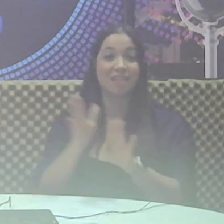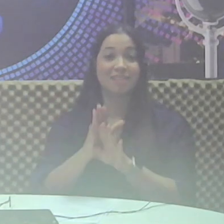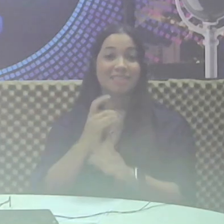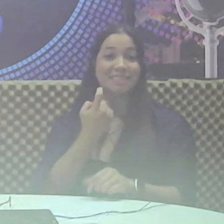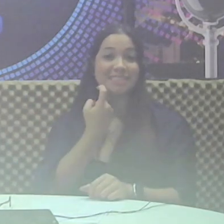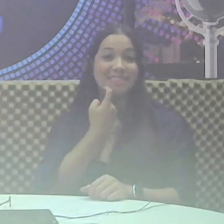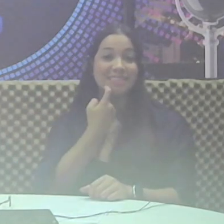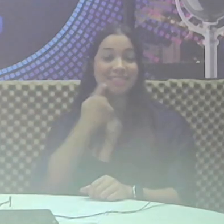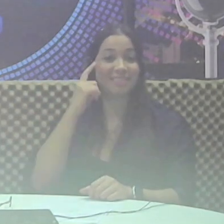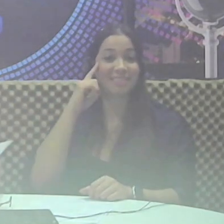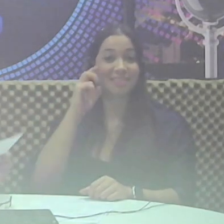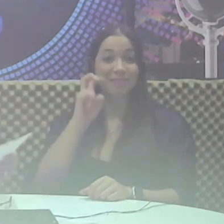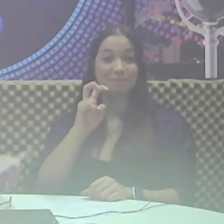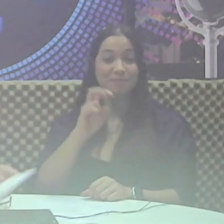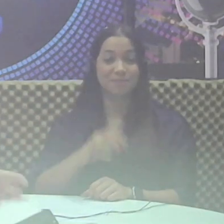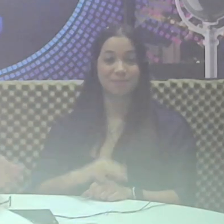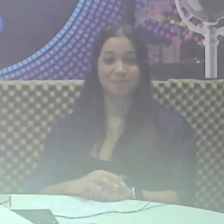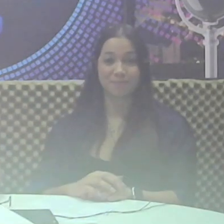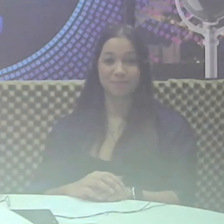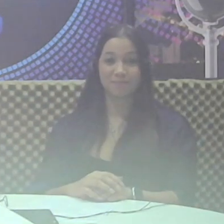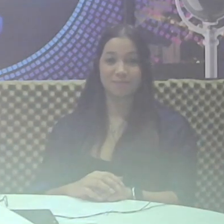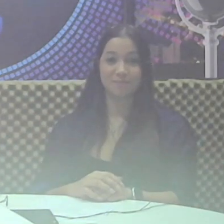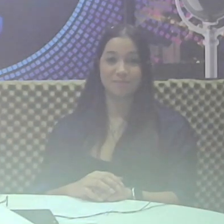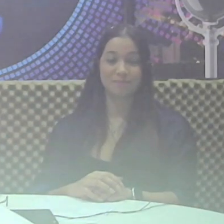sexta-feira, dia 5.